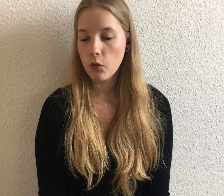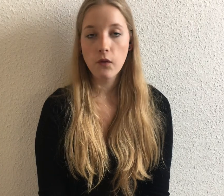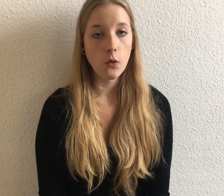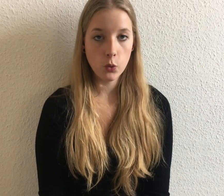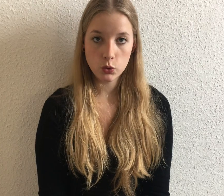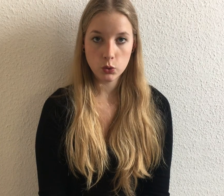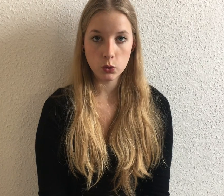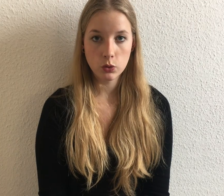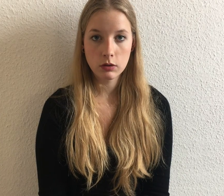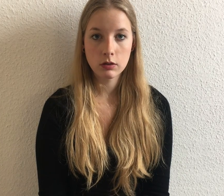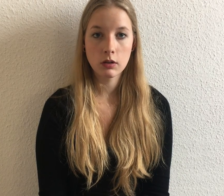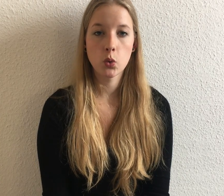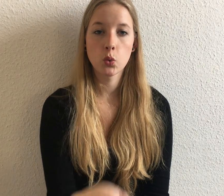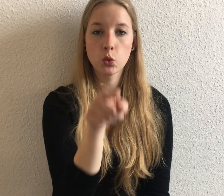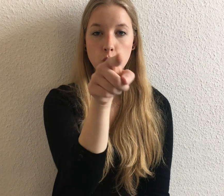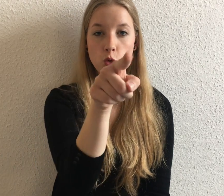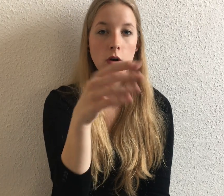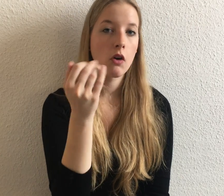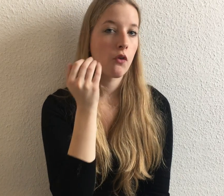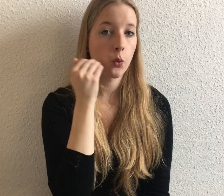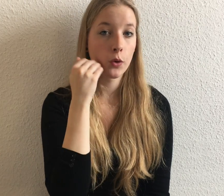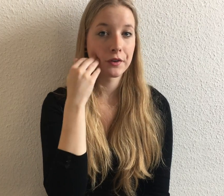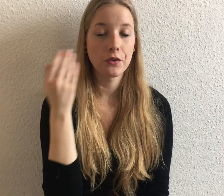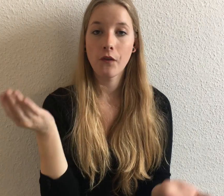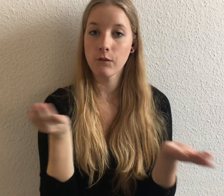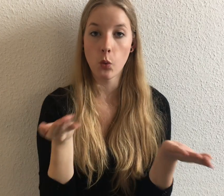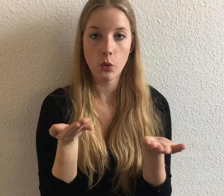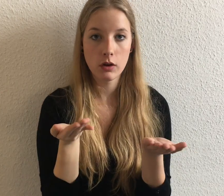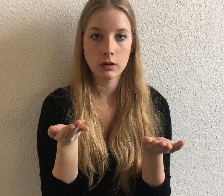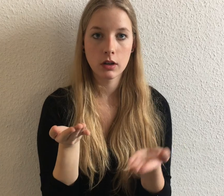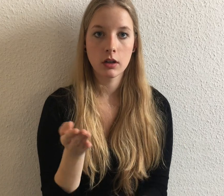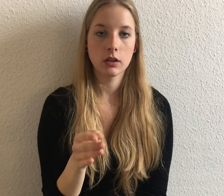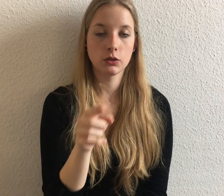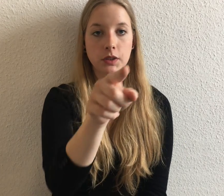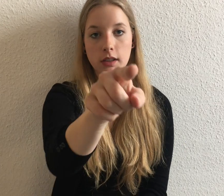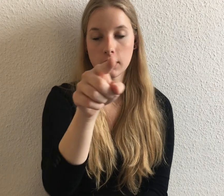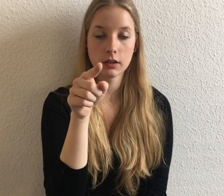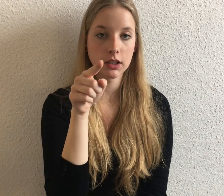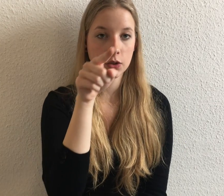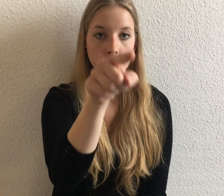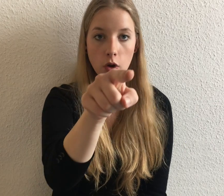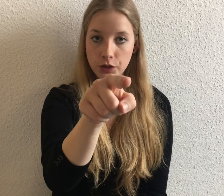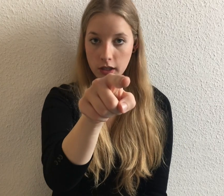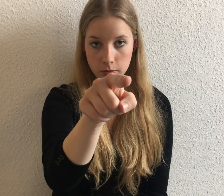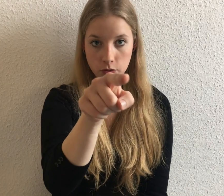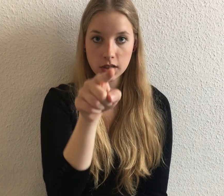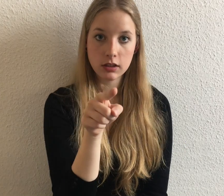Wo wohnst du? Du wohnen wo? Also wieder dieses Du auf die andere Person gerichtet.